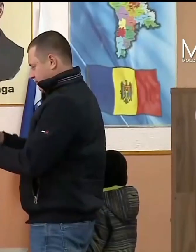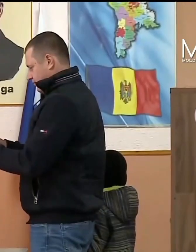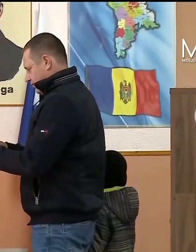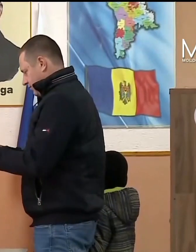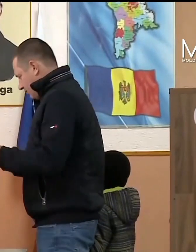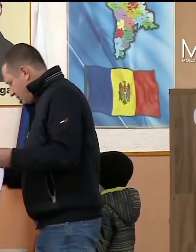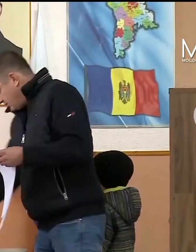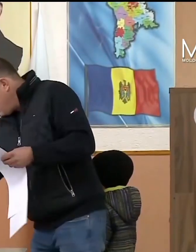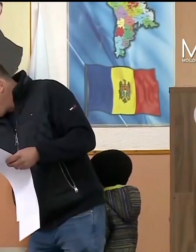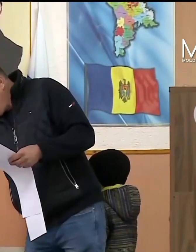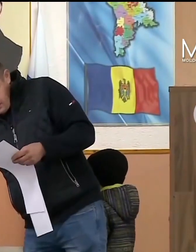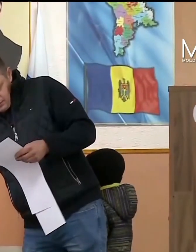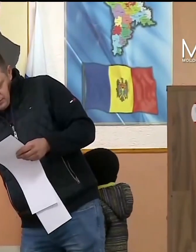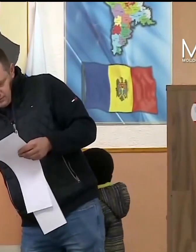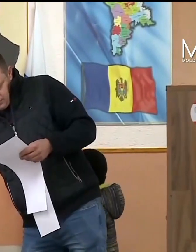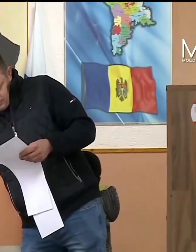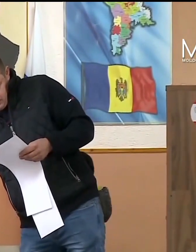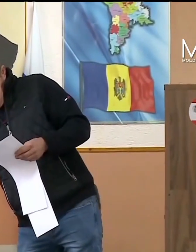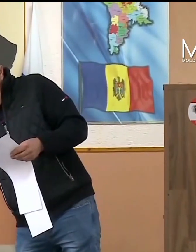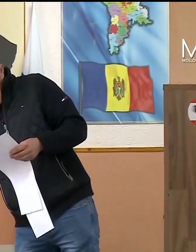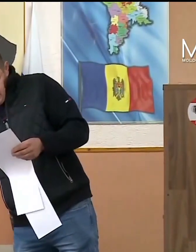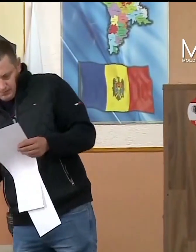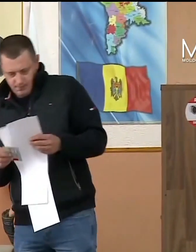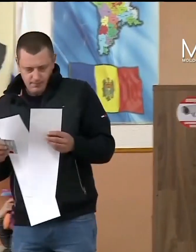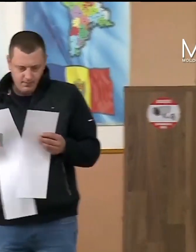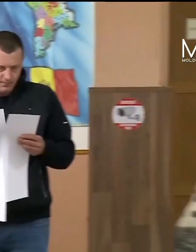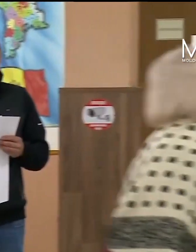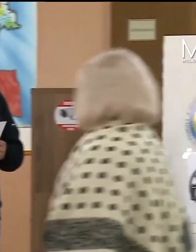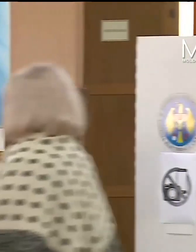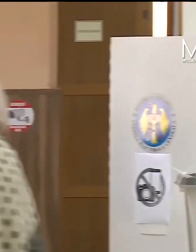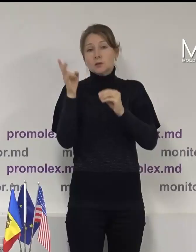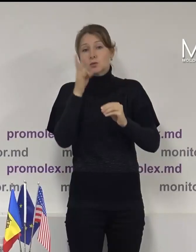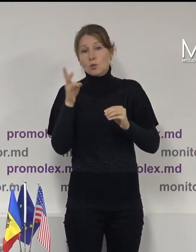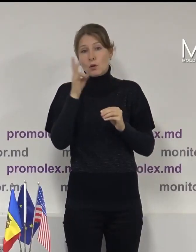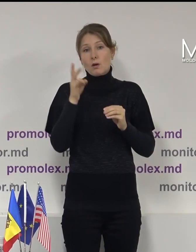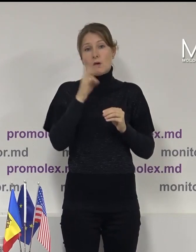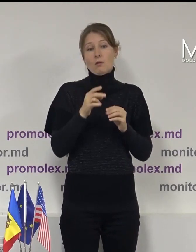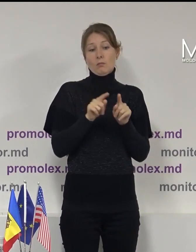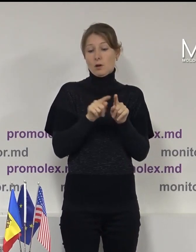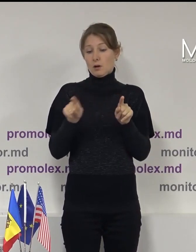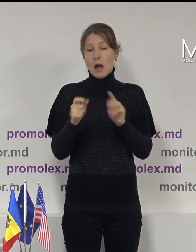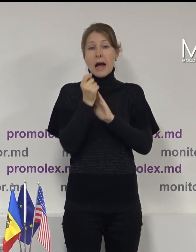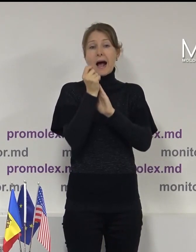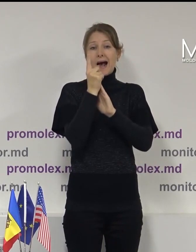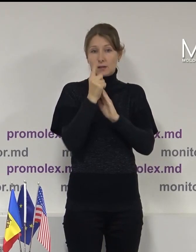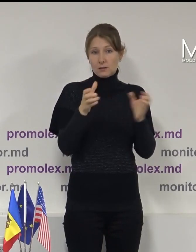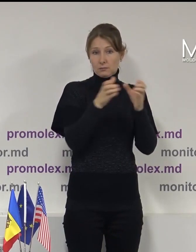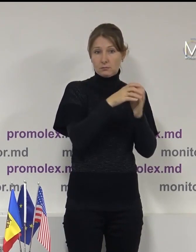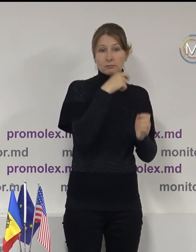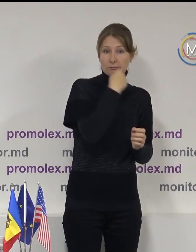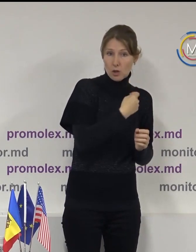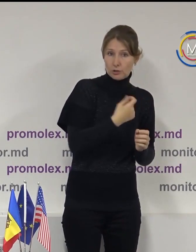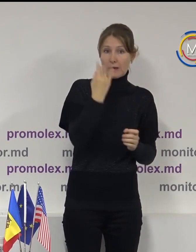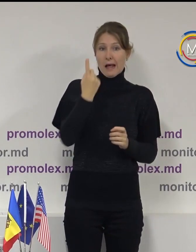electorali și destinația acestora, în perioada 8-10 noiembrie, 11 partide politice și un candidat